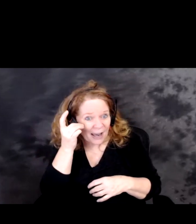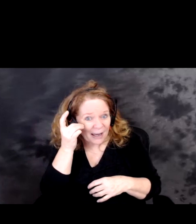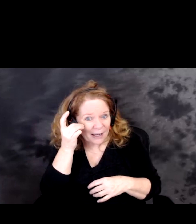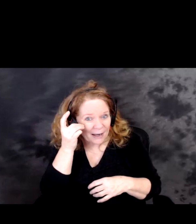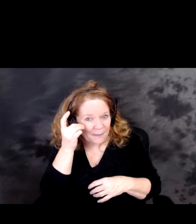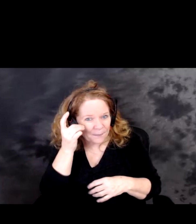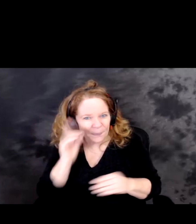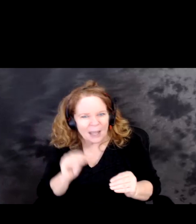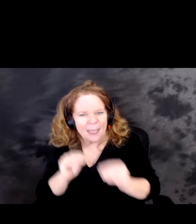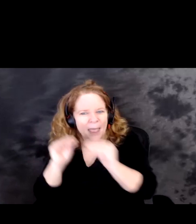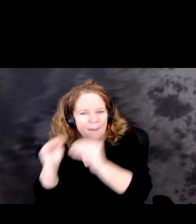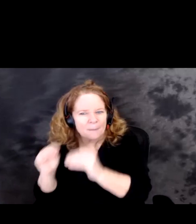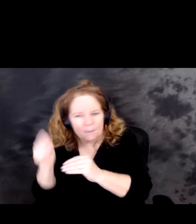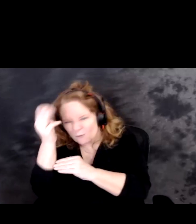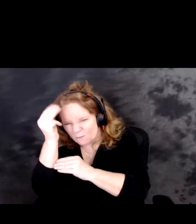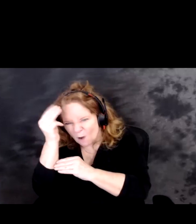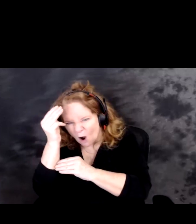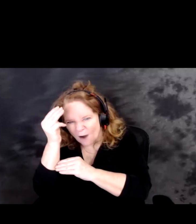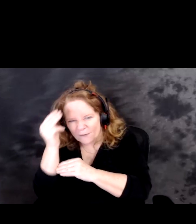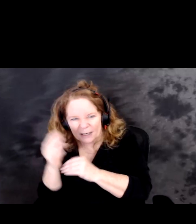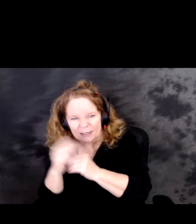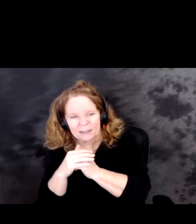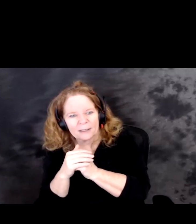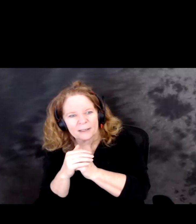a Drastic Drake, la libélula.